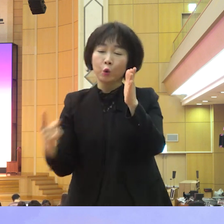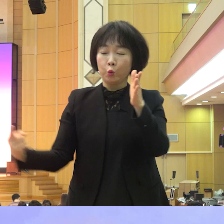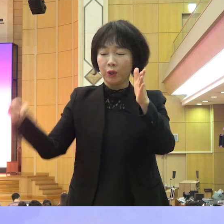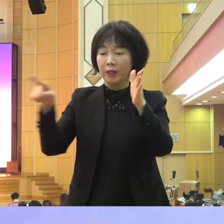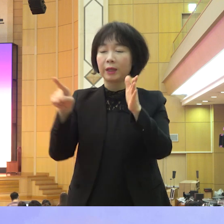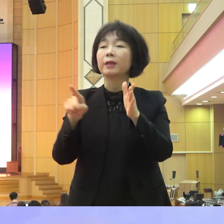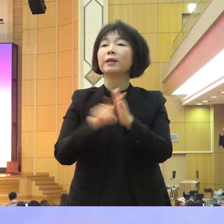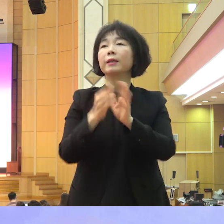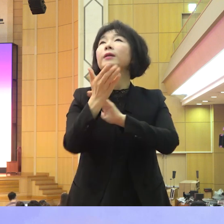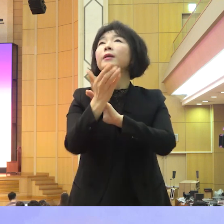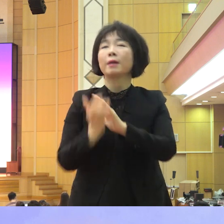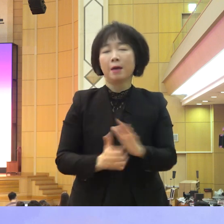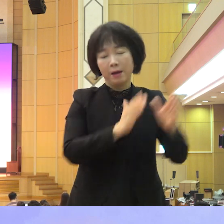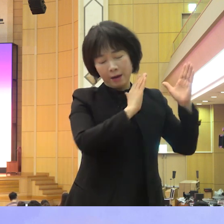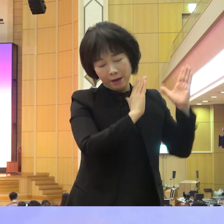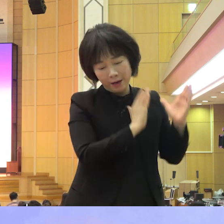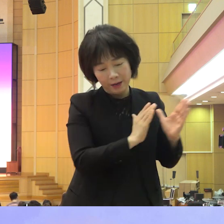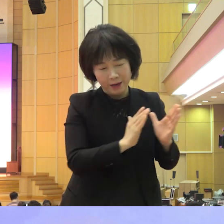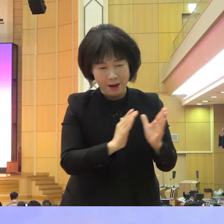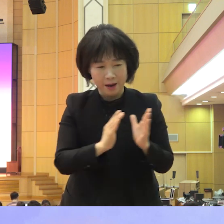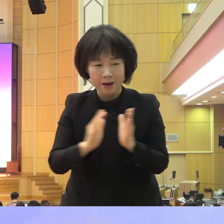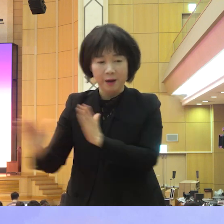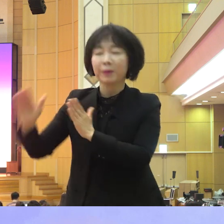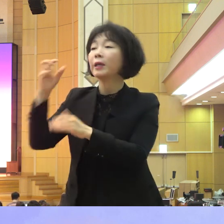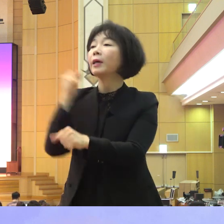나를 위해